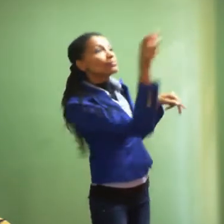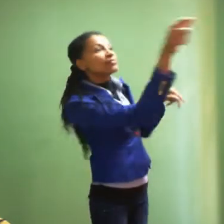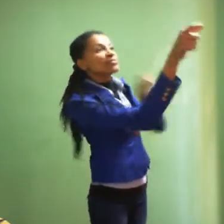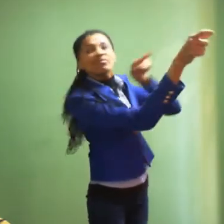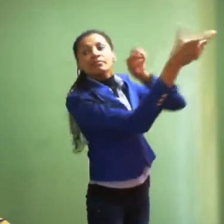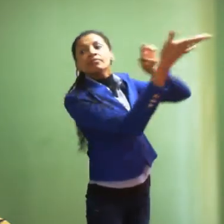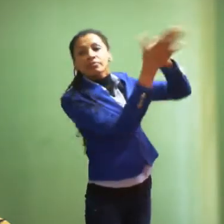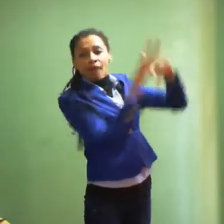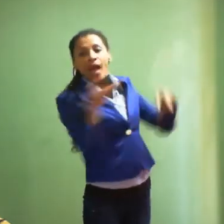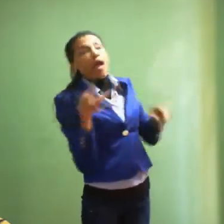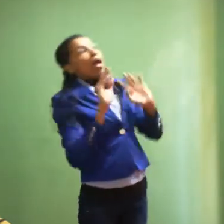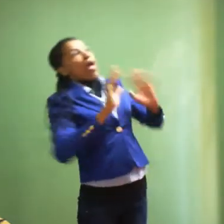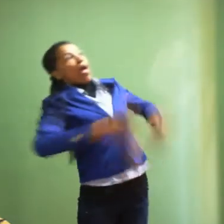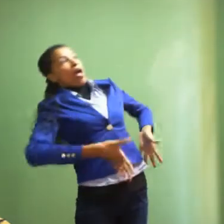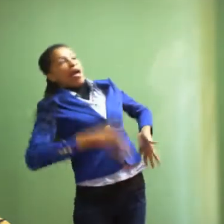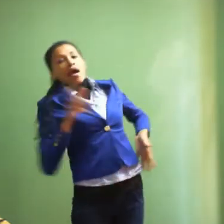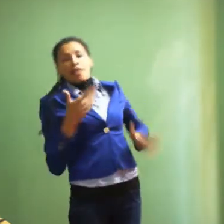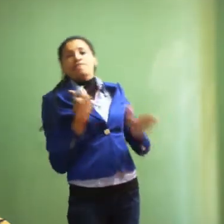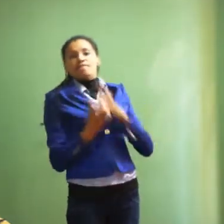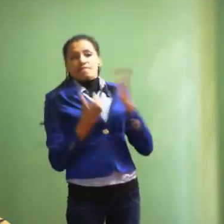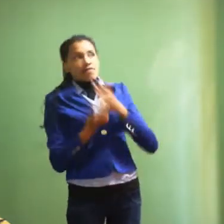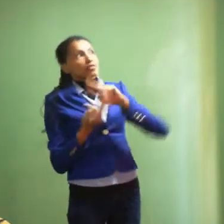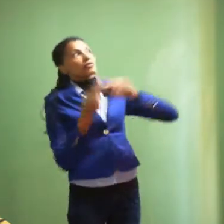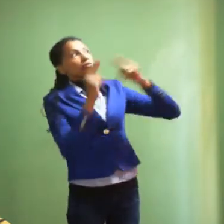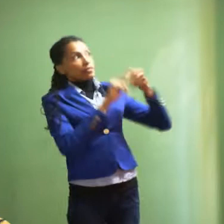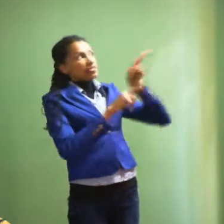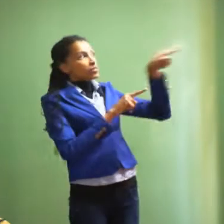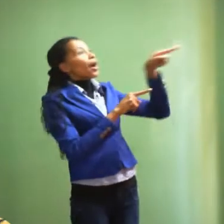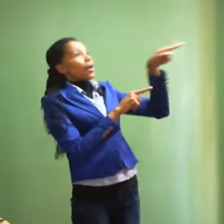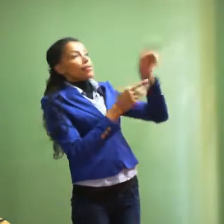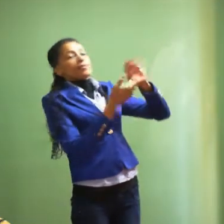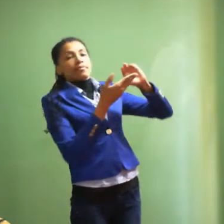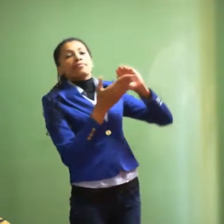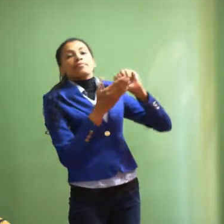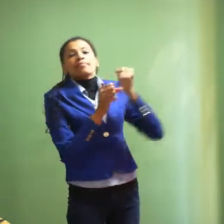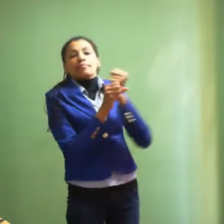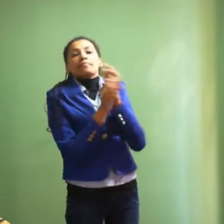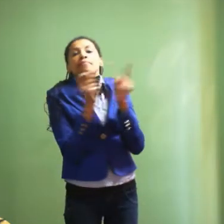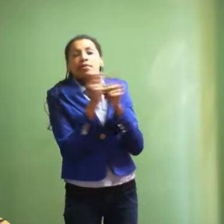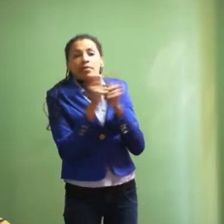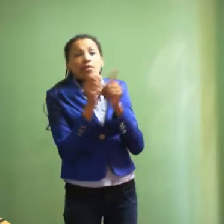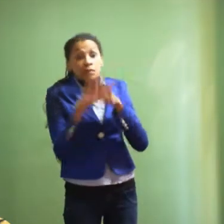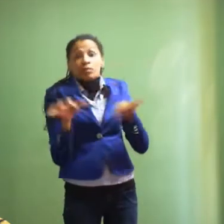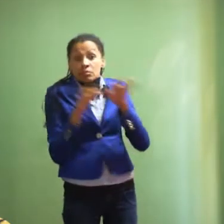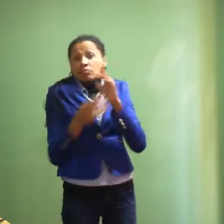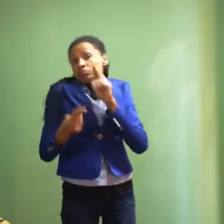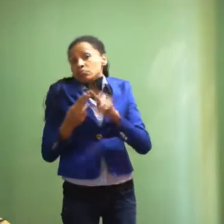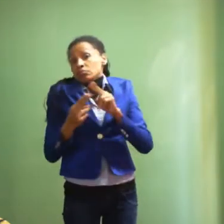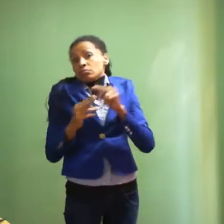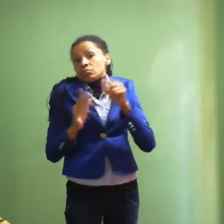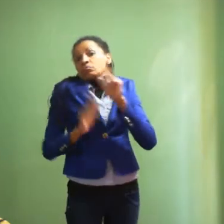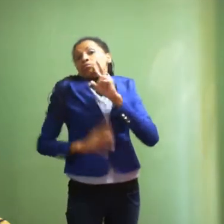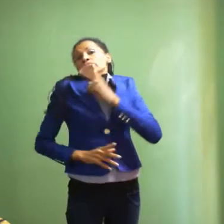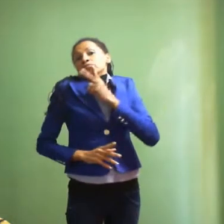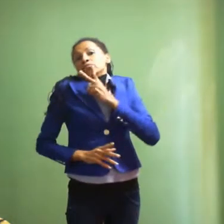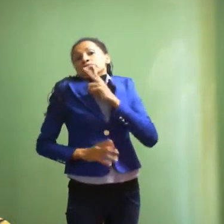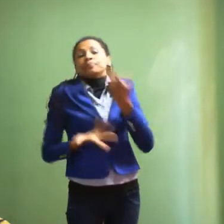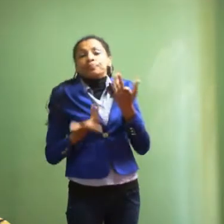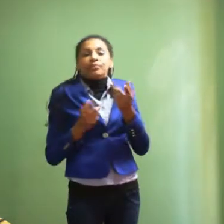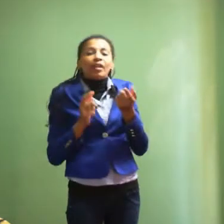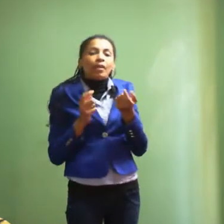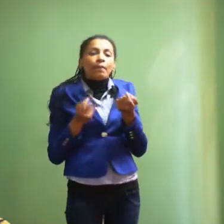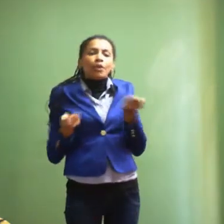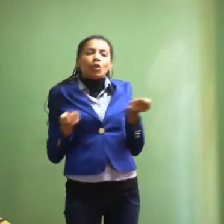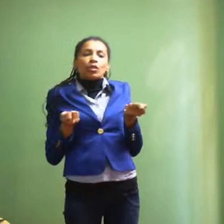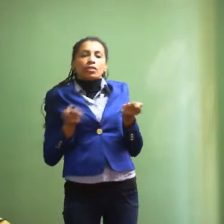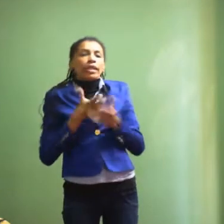tener un sentido para ellos y va a ser más fácil la apropiación. El vocabulario hay que trabajarlo indudablemente, es lo que hay que ajustar, es la